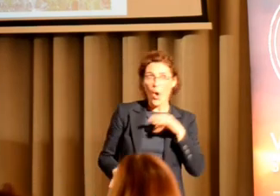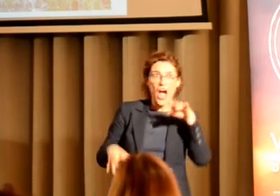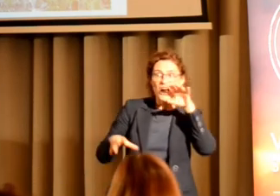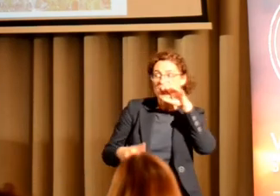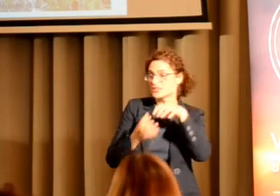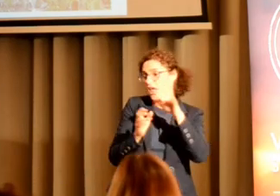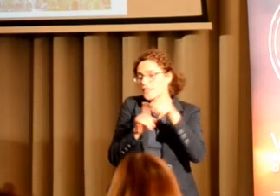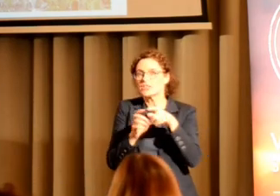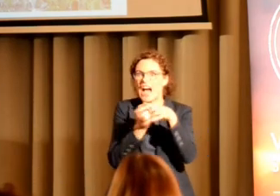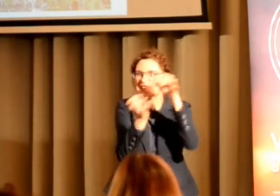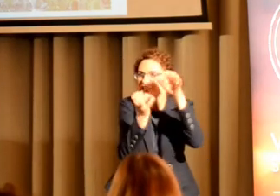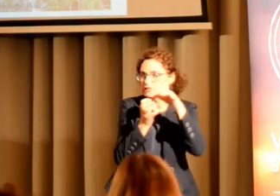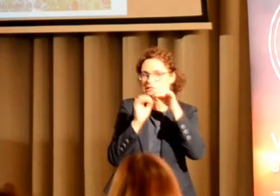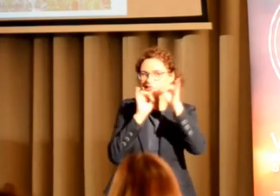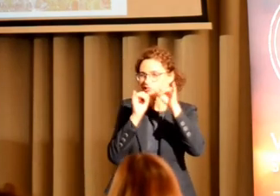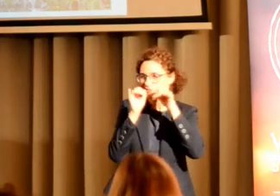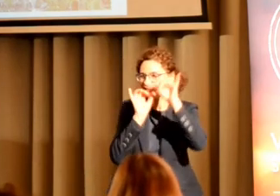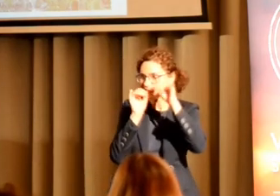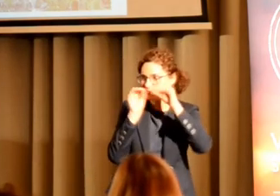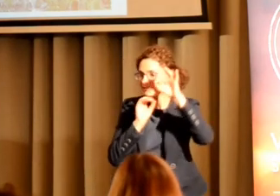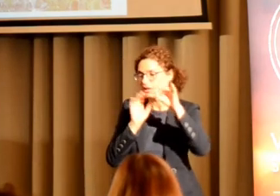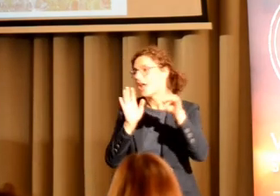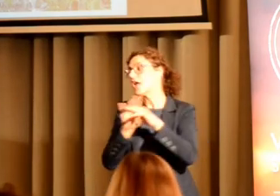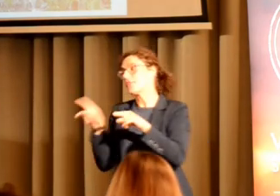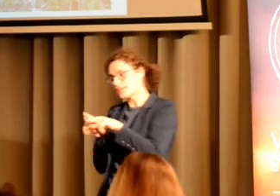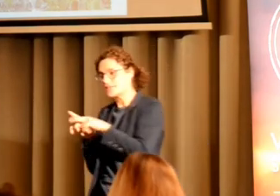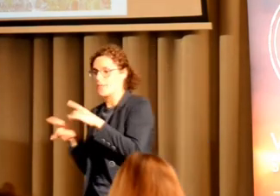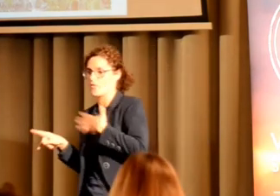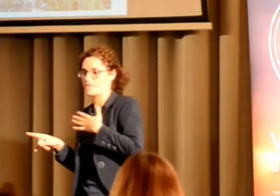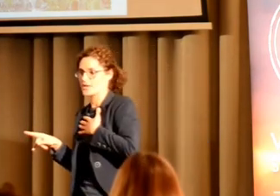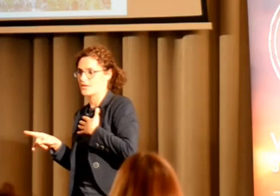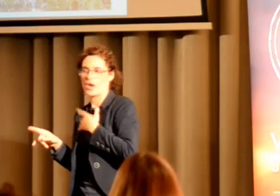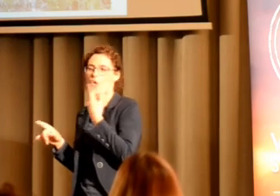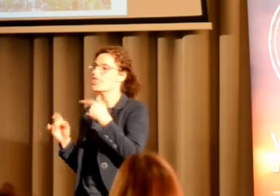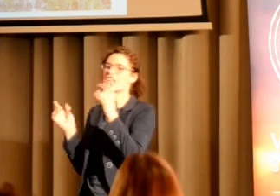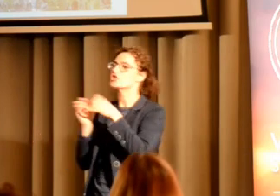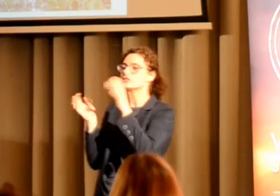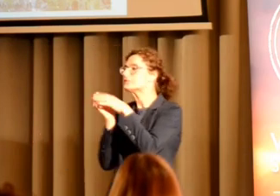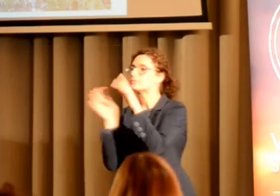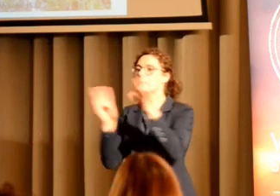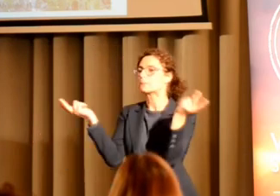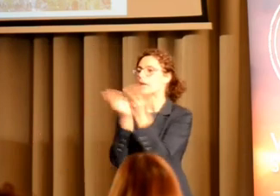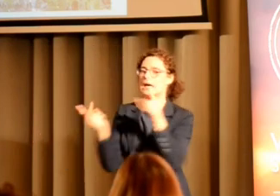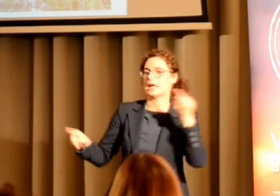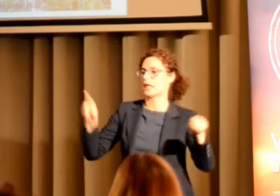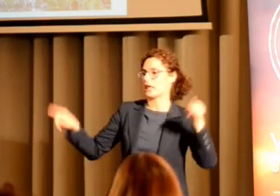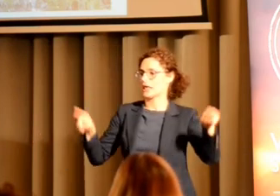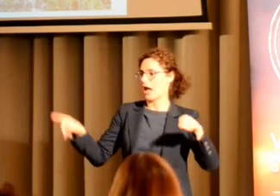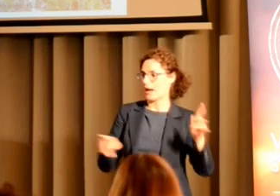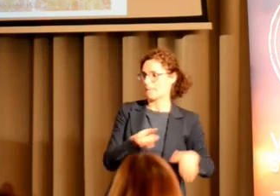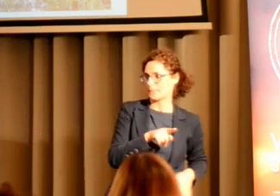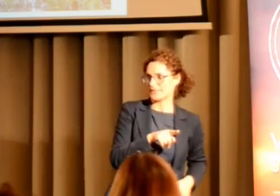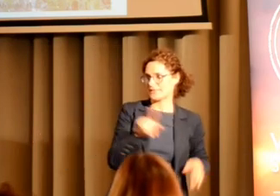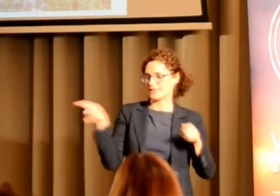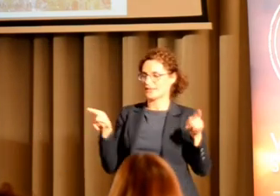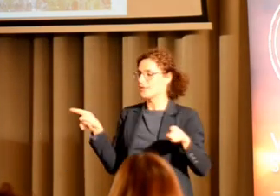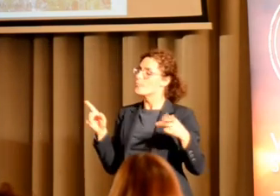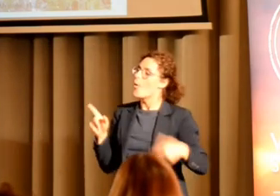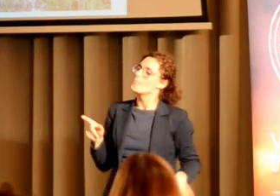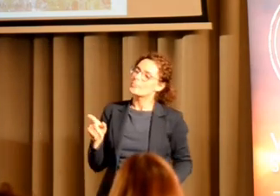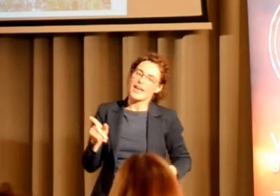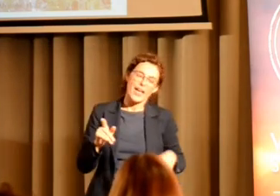poszczekują. Oczywiście nie szczekają w taki sposób jak psy, bo to jest coś, co, powiedzmy sobie, wyniknęło z